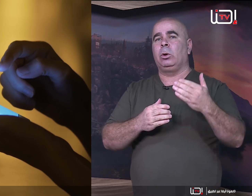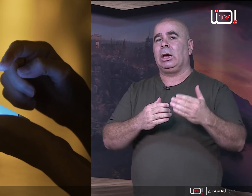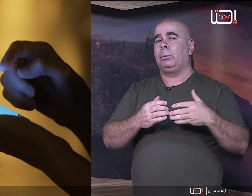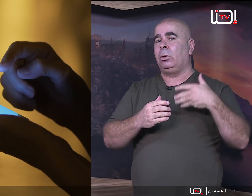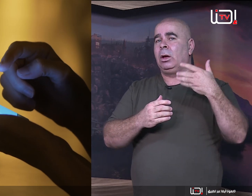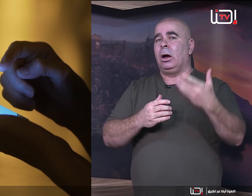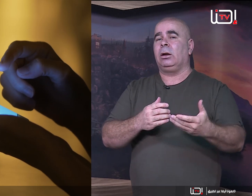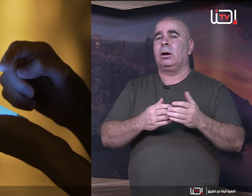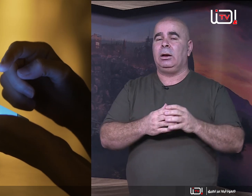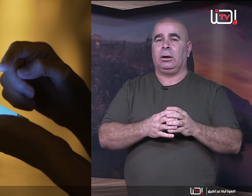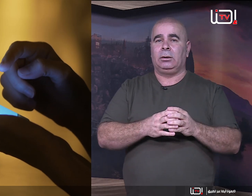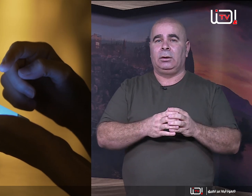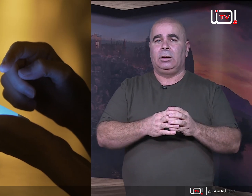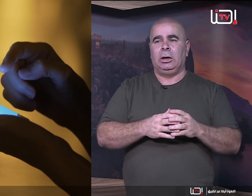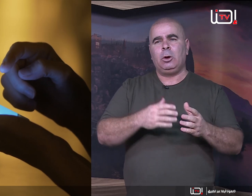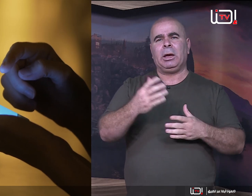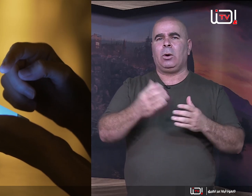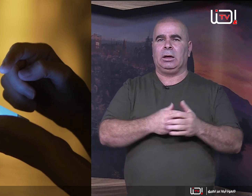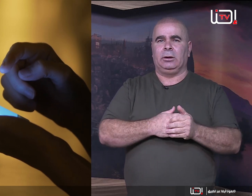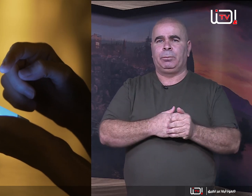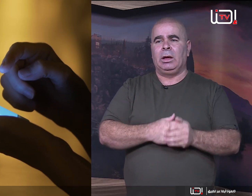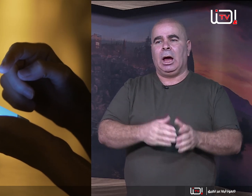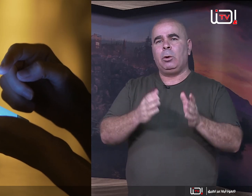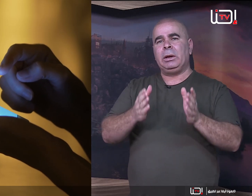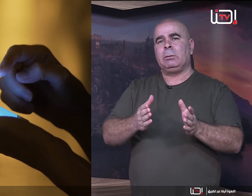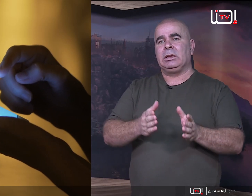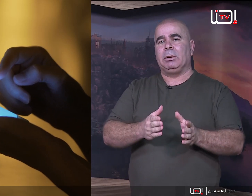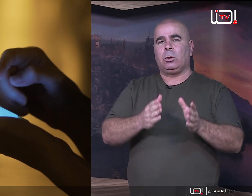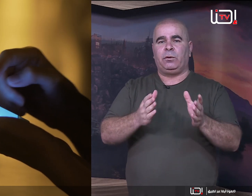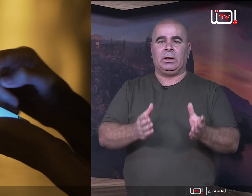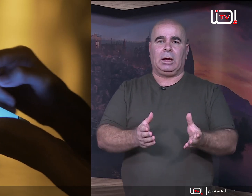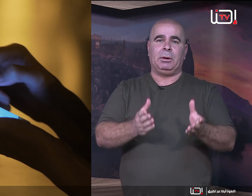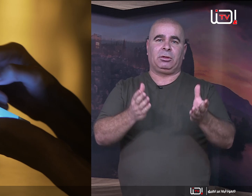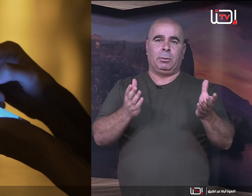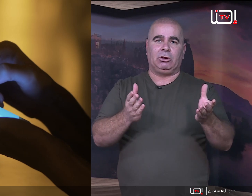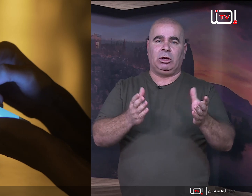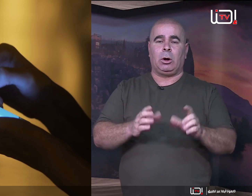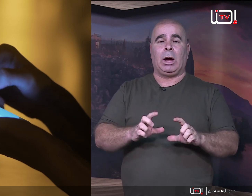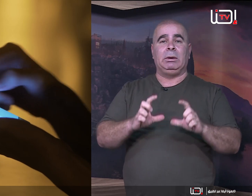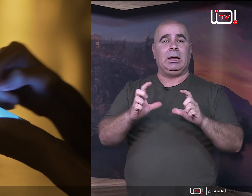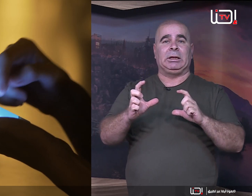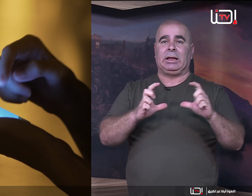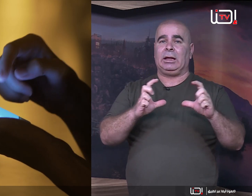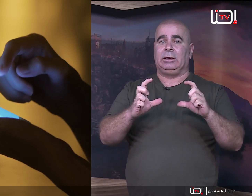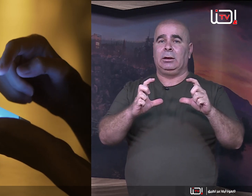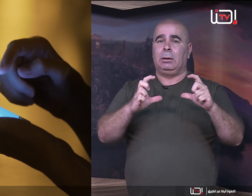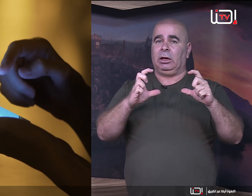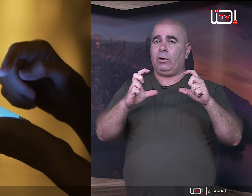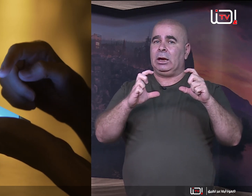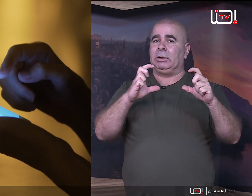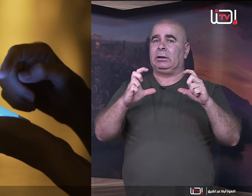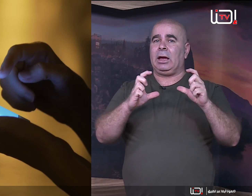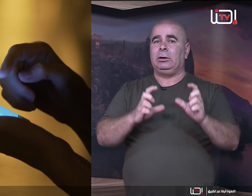بده يحاولوا يخربوا اخلاقها لا انه بيحكوا عادي او بنت مثلا بتكون فاتحه بث مباشر او عاملين لعبه التحدي